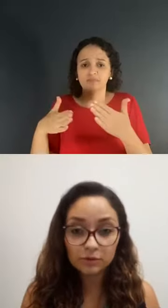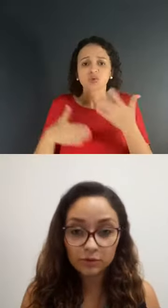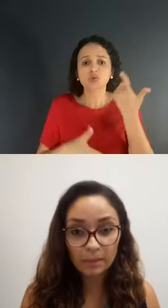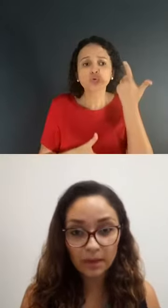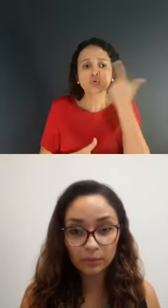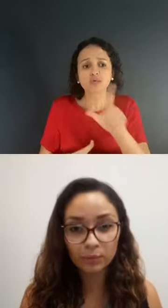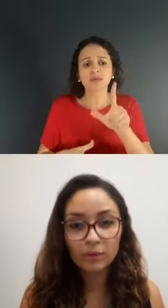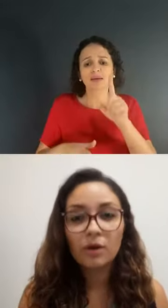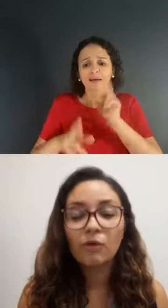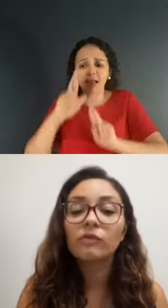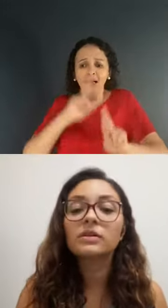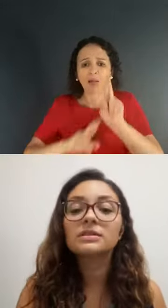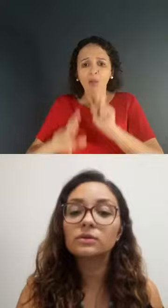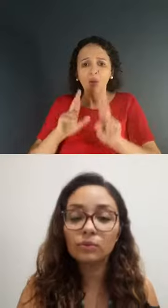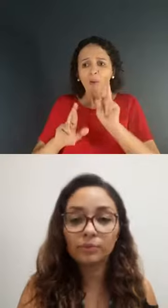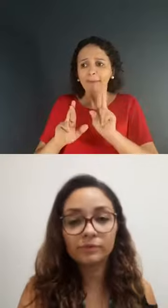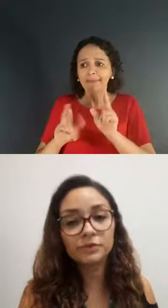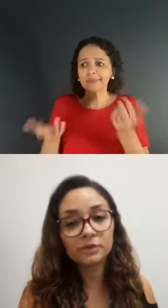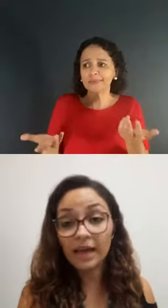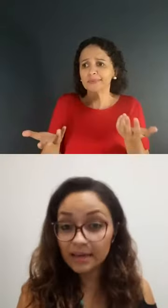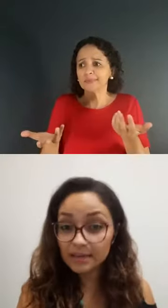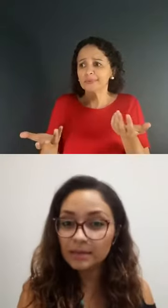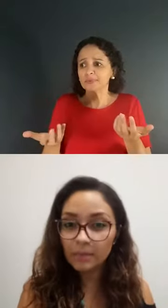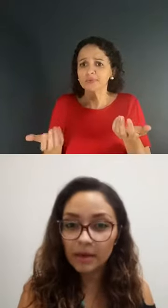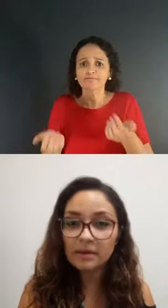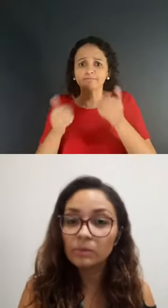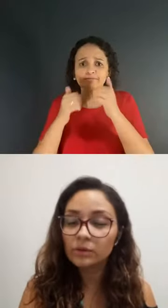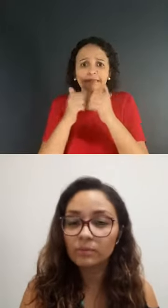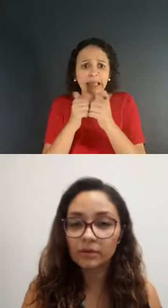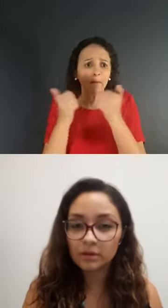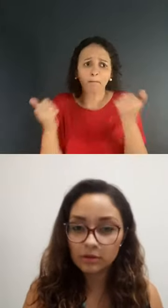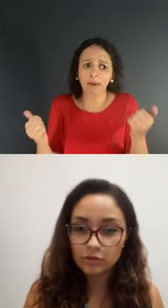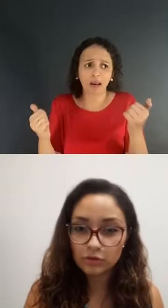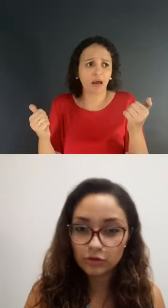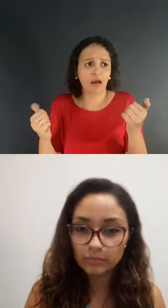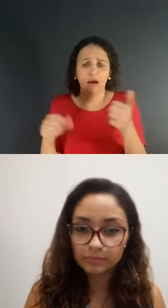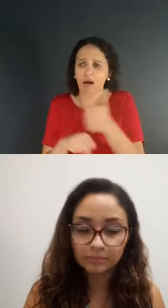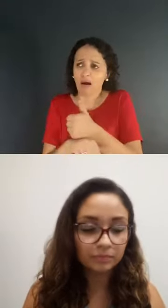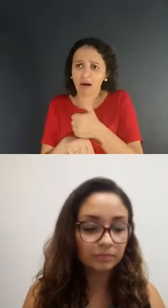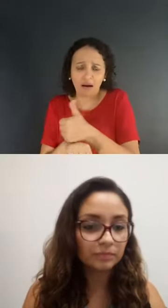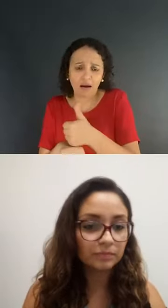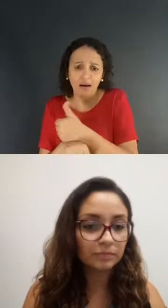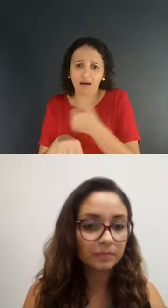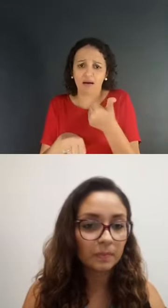desse relacionamento. Conversando com profissionais também é muito importante.